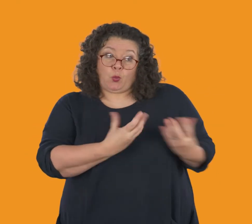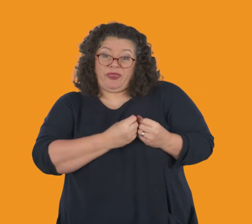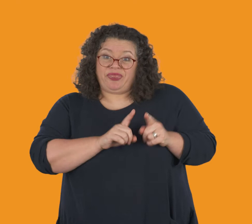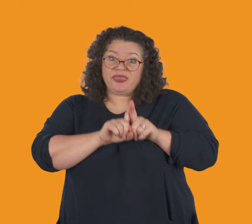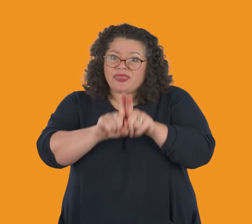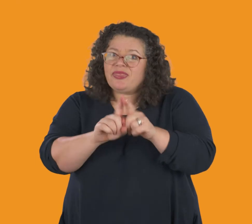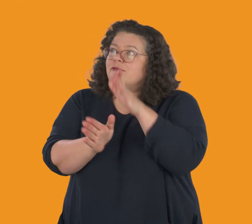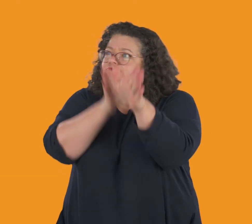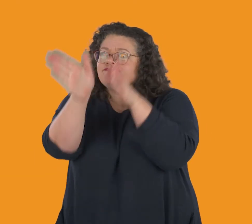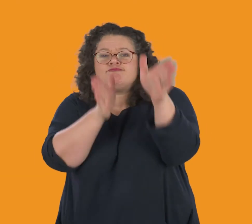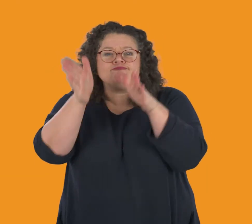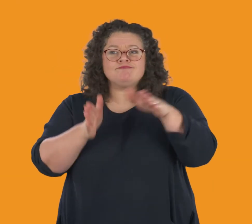wrth ganfasio a thaflennu.